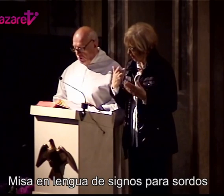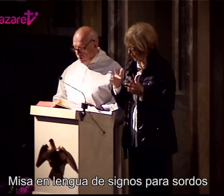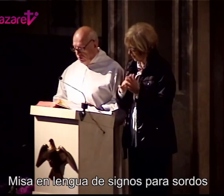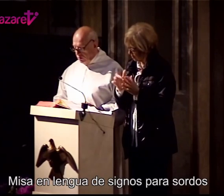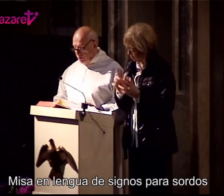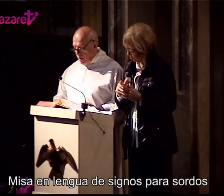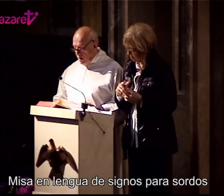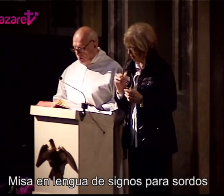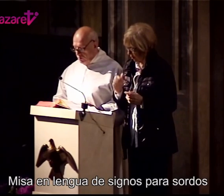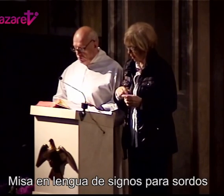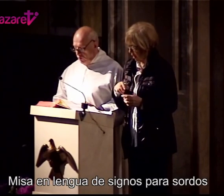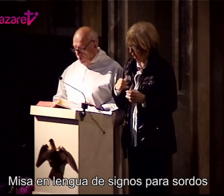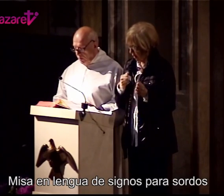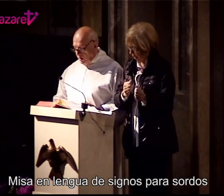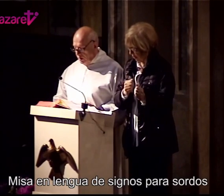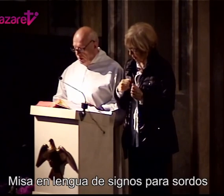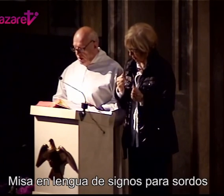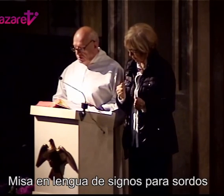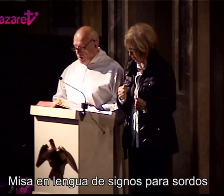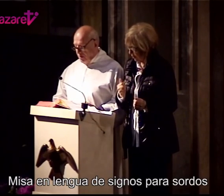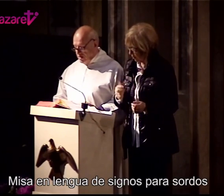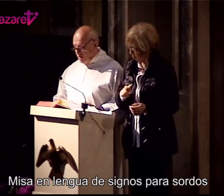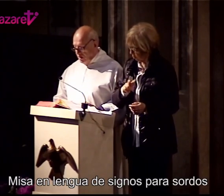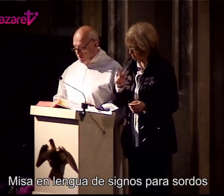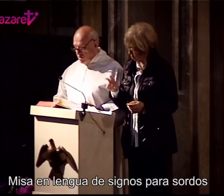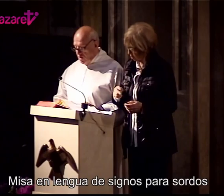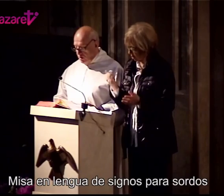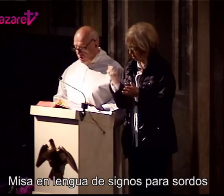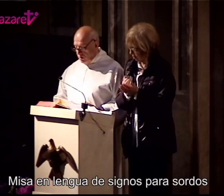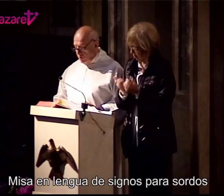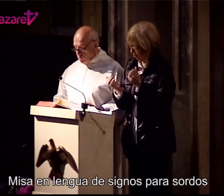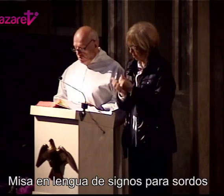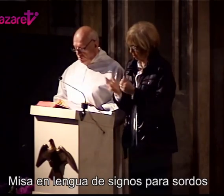muertos. Por su nombre se presenta este sano ante vosotros.